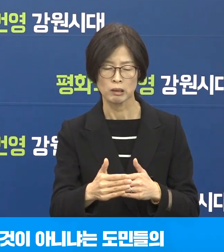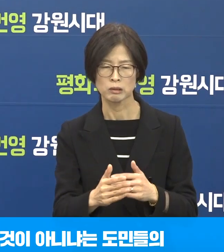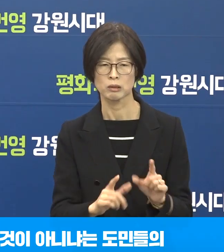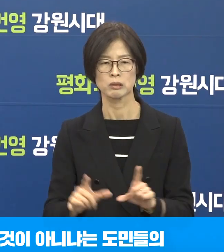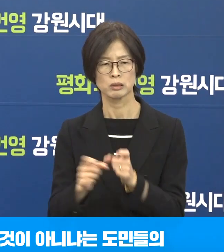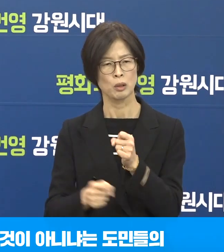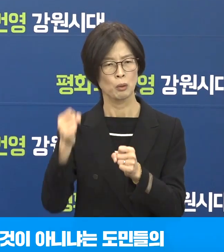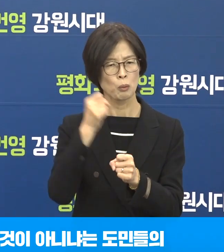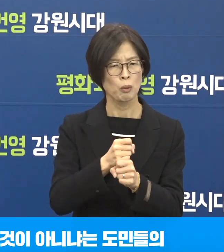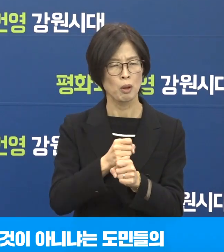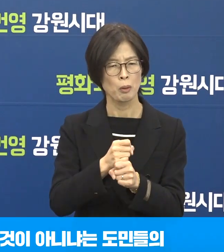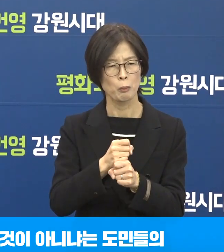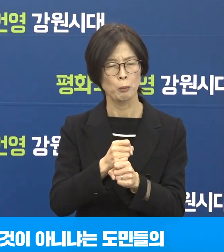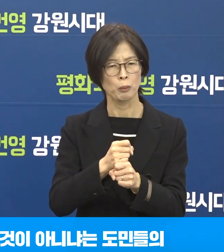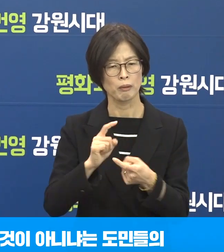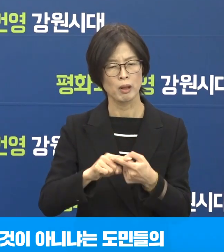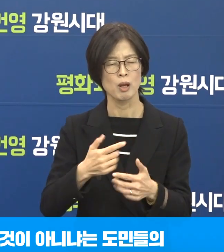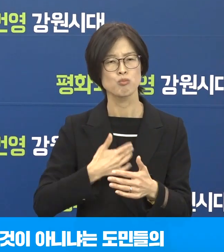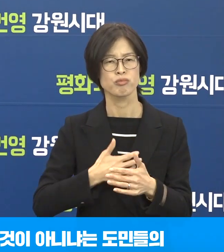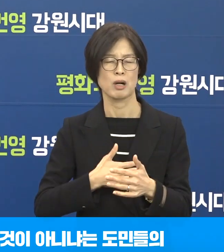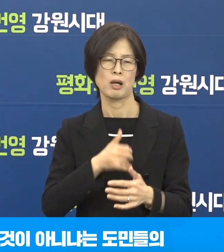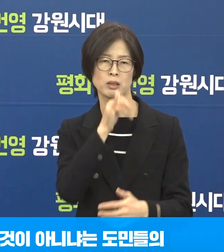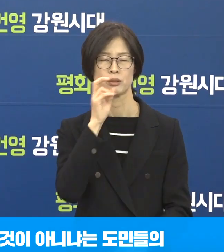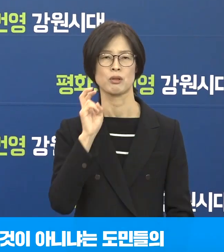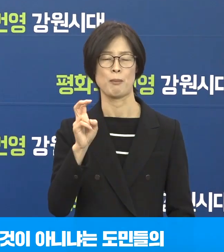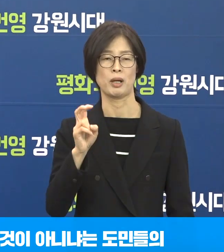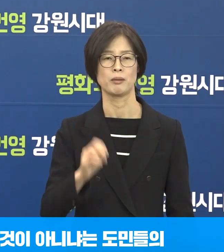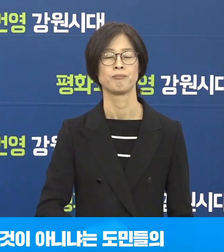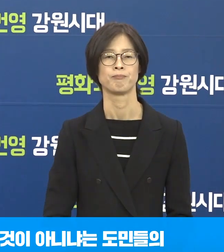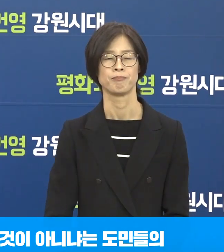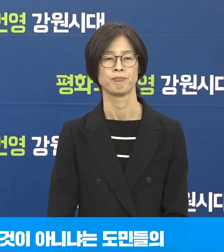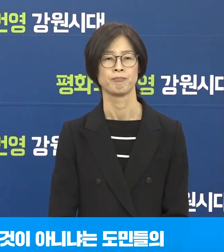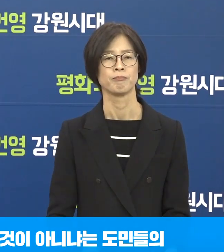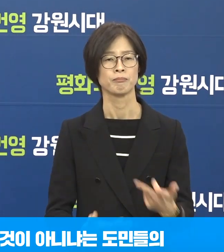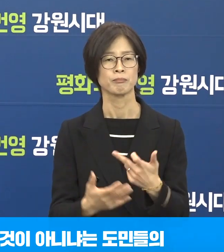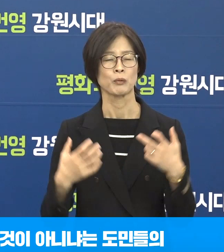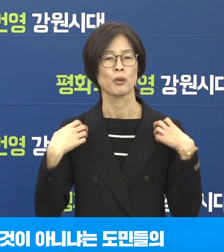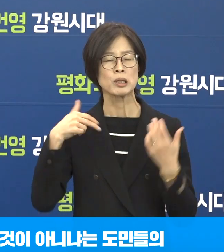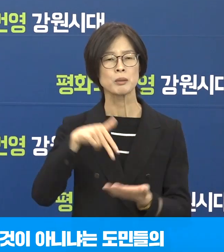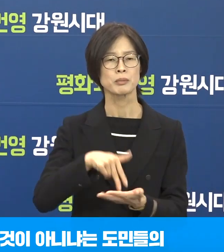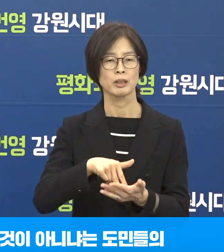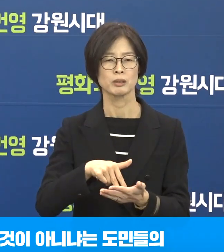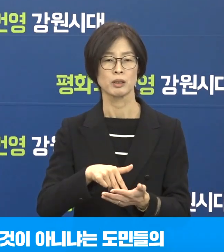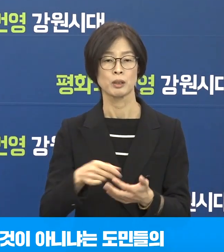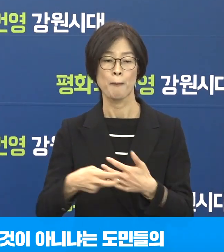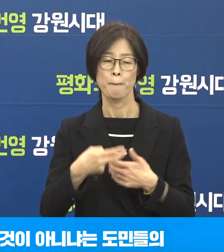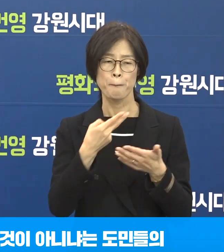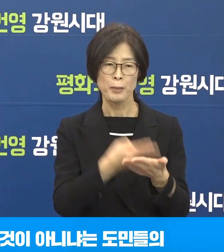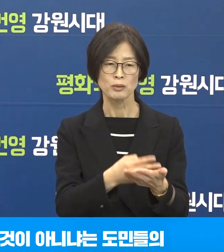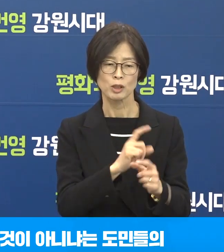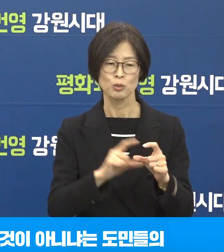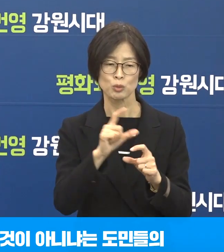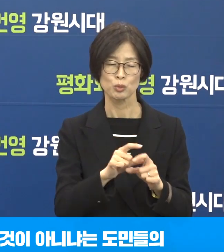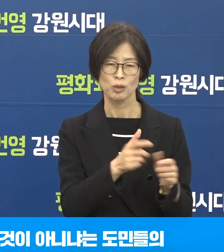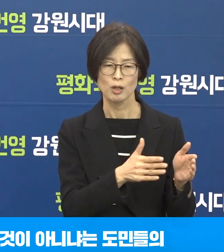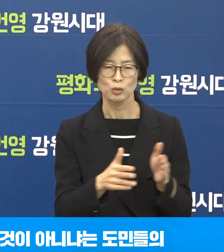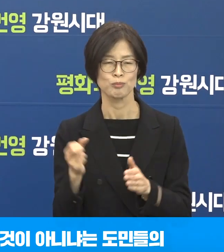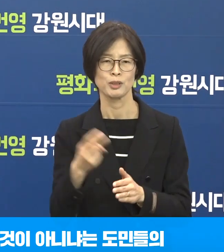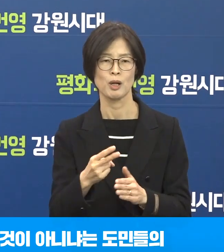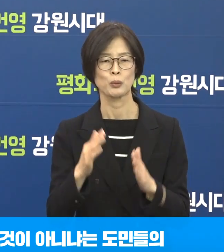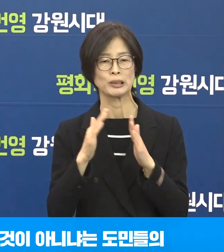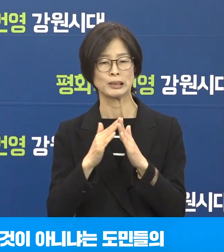것이 아니냐는 도민들의 우려가 있습니다. 도는 병상을 추가로 확보하고 재택치료를 확대하는